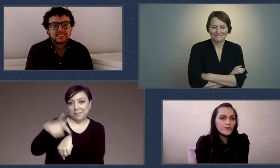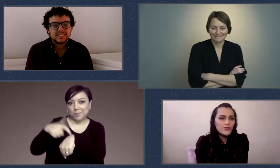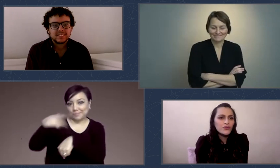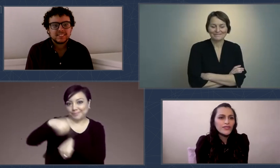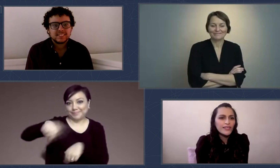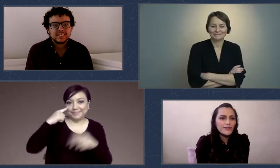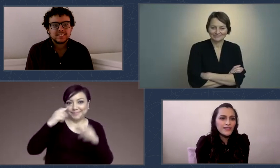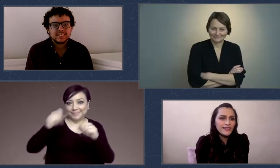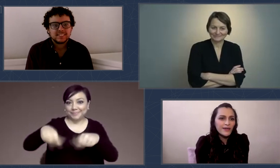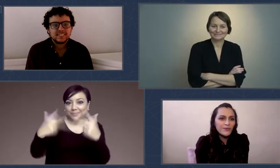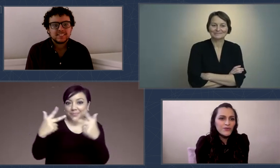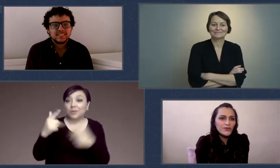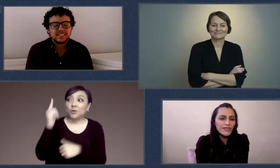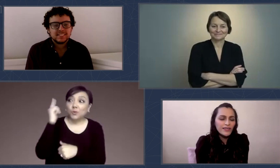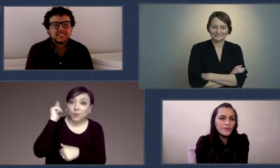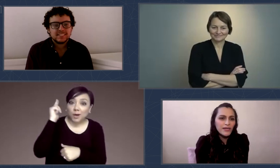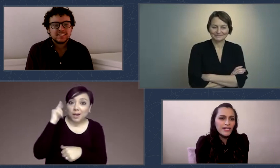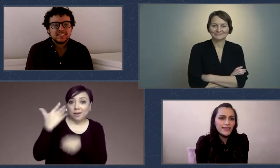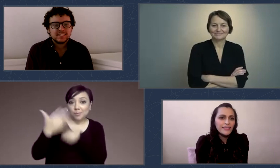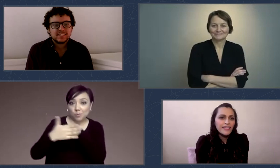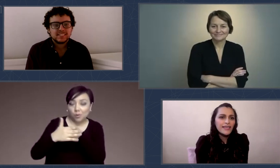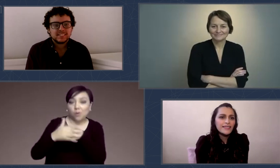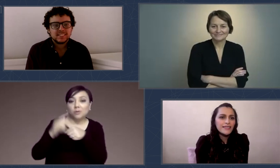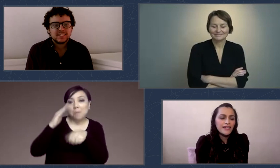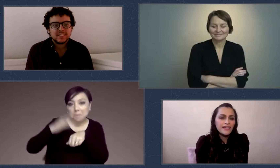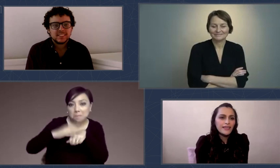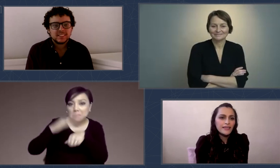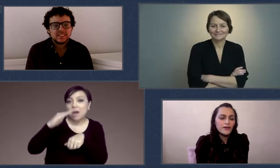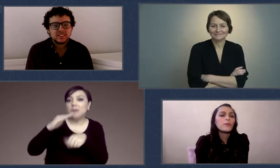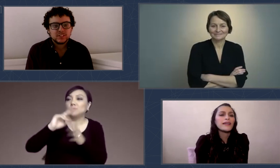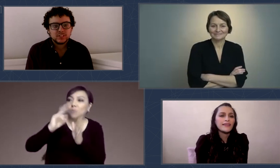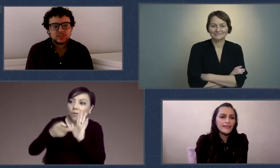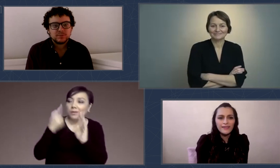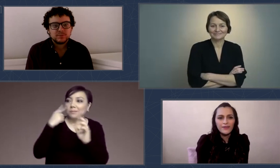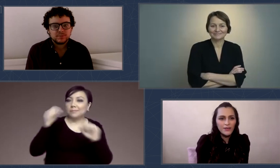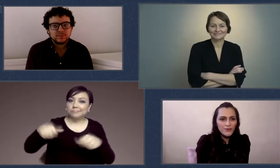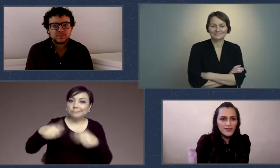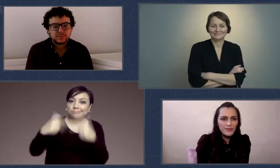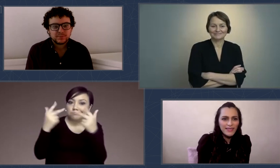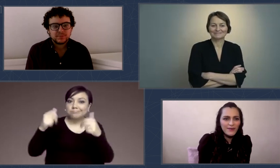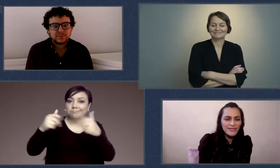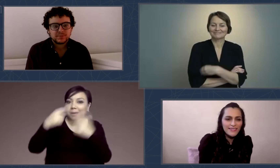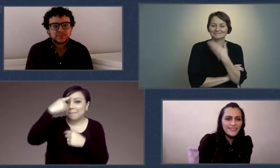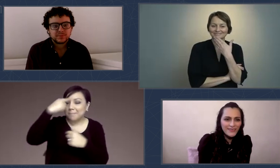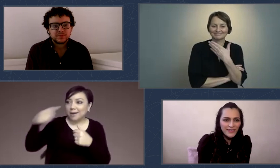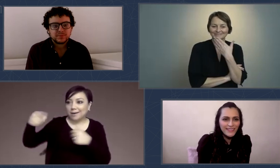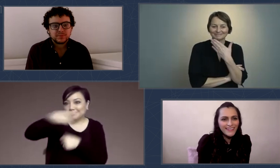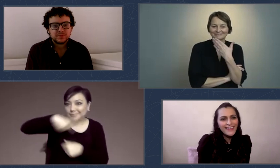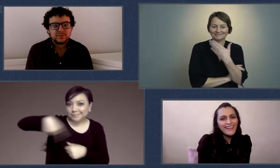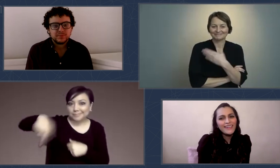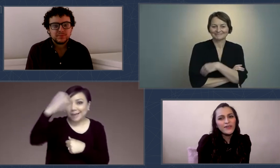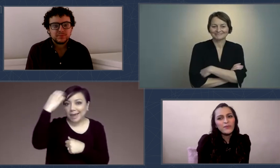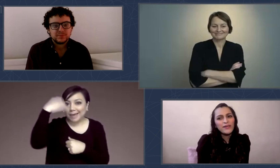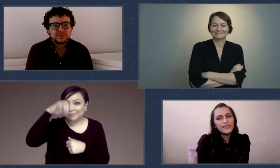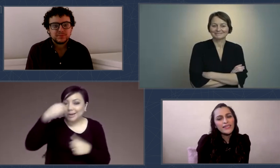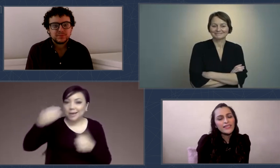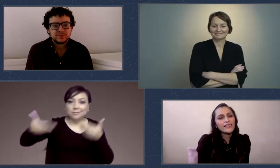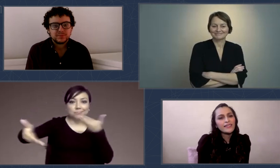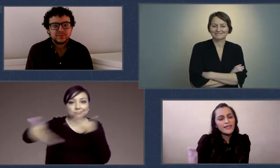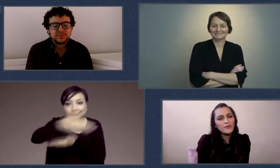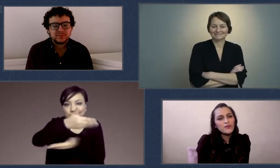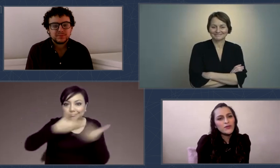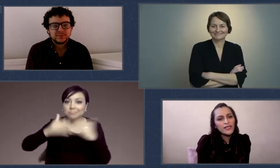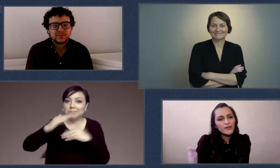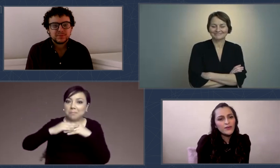de muchos contactos que tengamos contigo para compartir lo que nos invitabas a hacer, ¿verdad? Compartir y